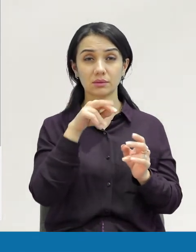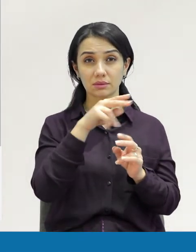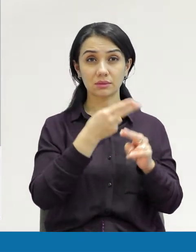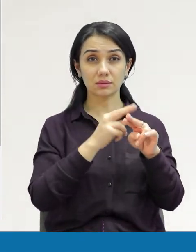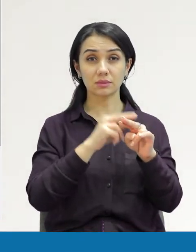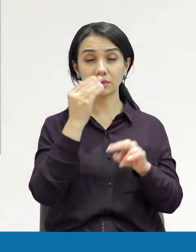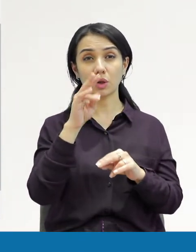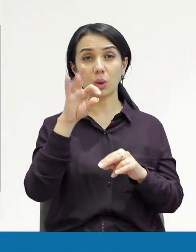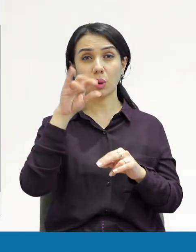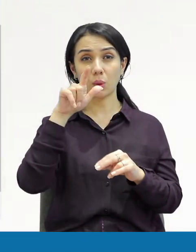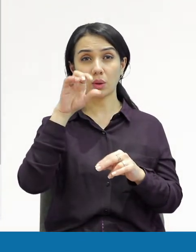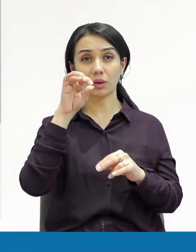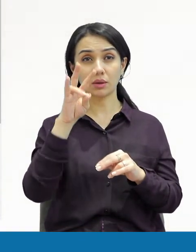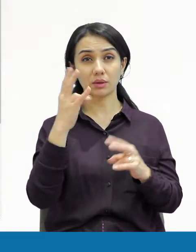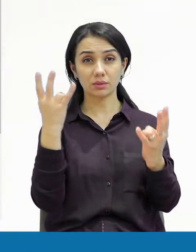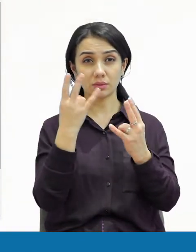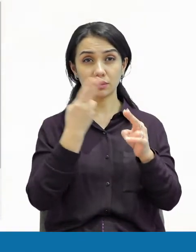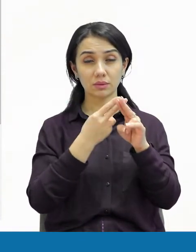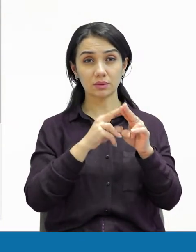Masalan, kelinglar